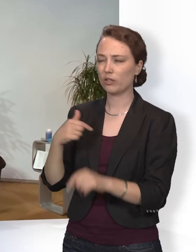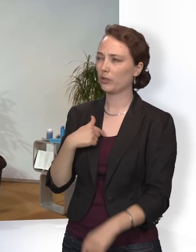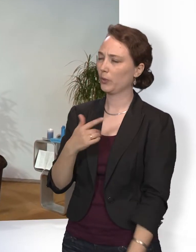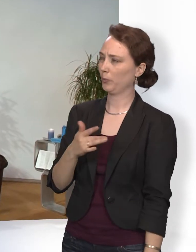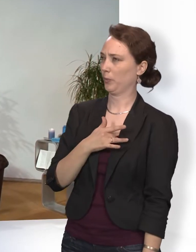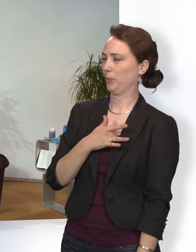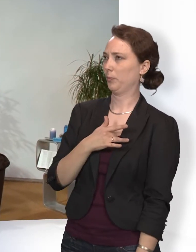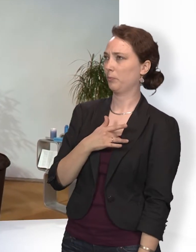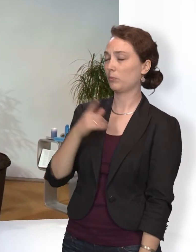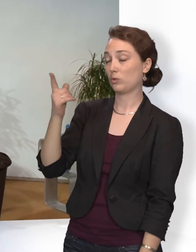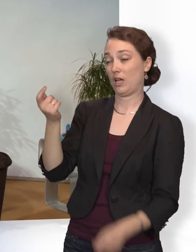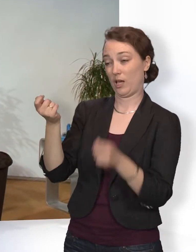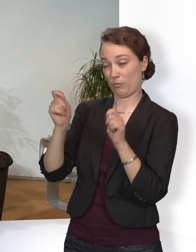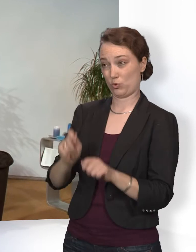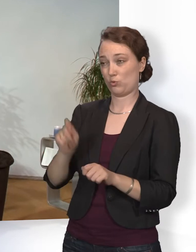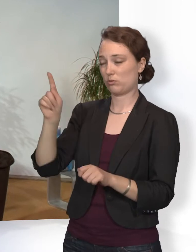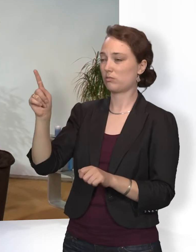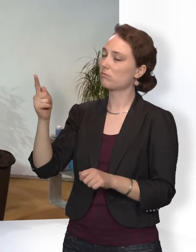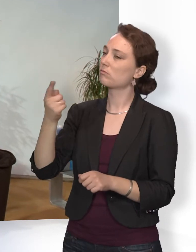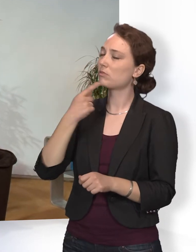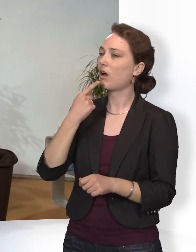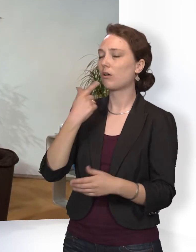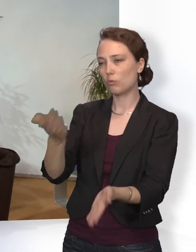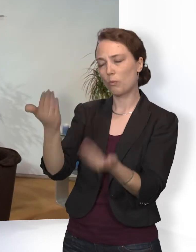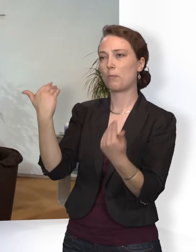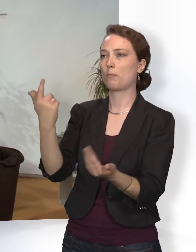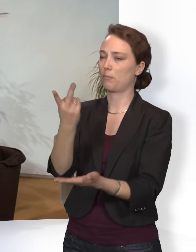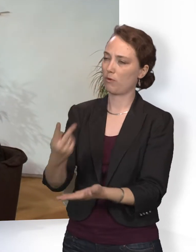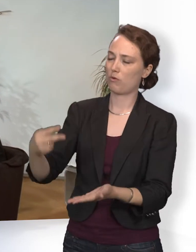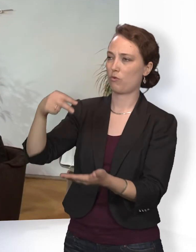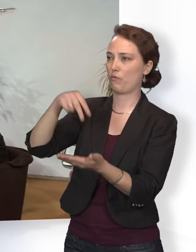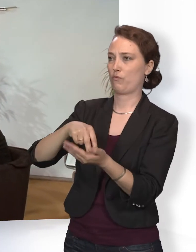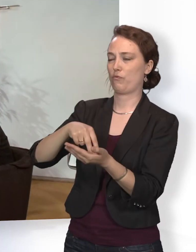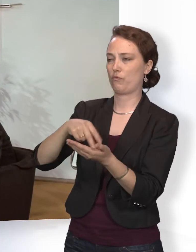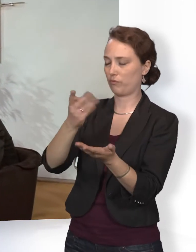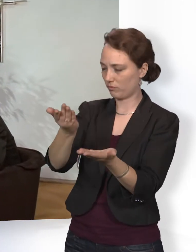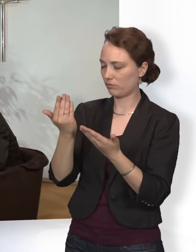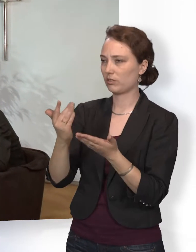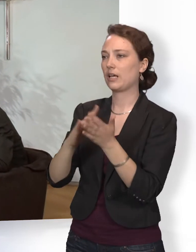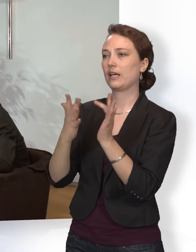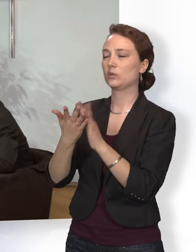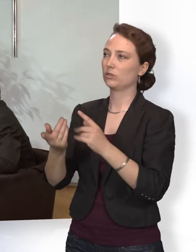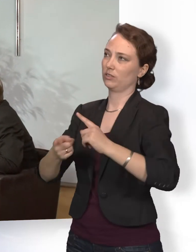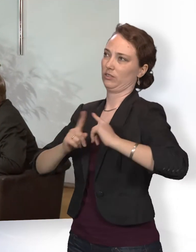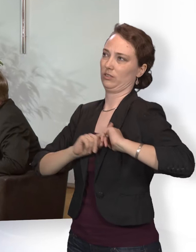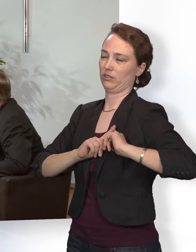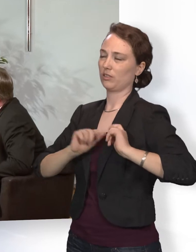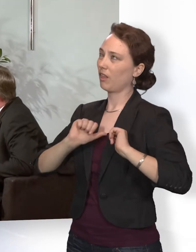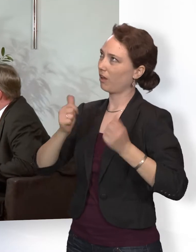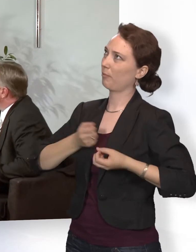forderte dann zum Abschluss auf, nach vorne zu kommen und sein Leben Jesus Christus zu übergeben. Das tat